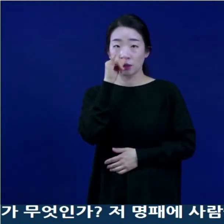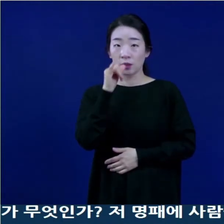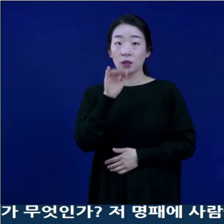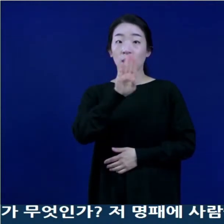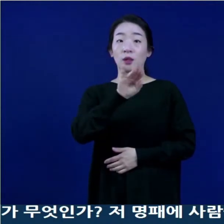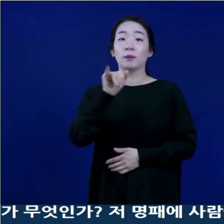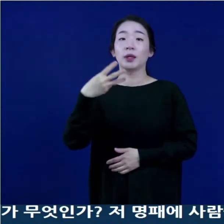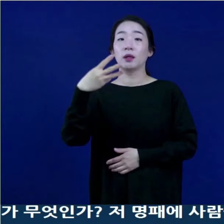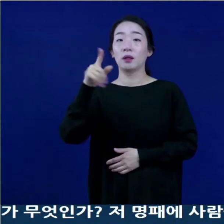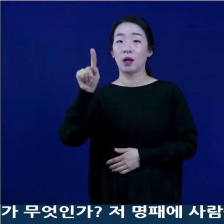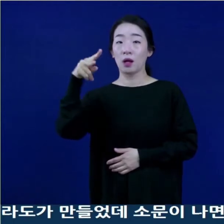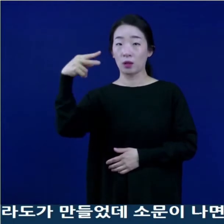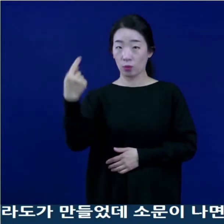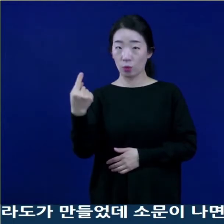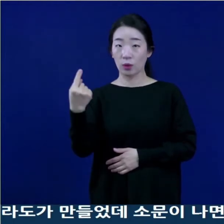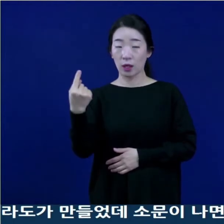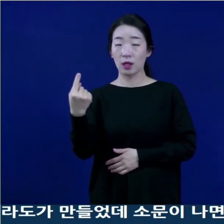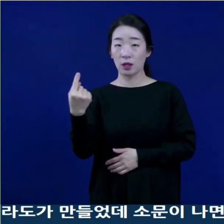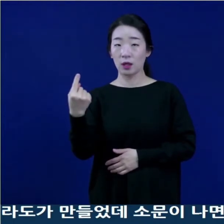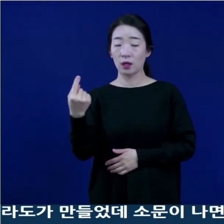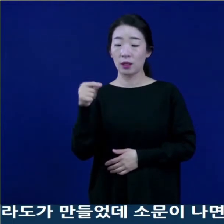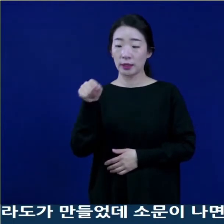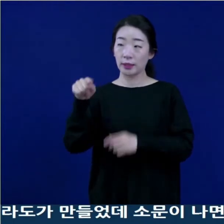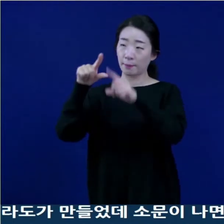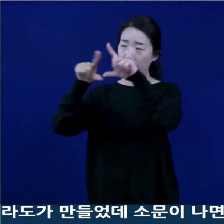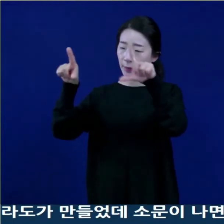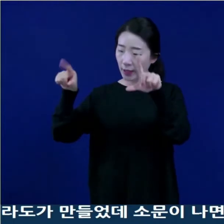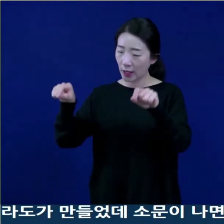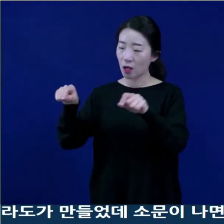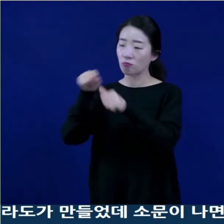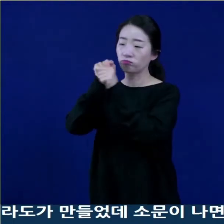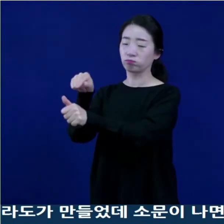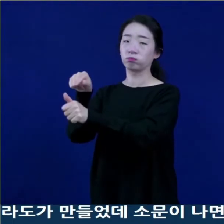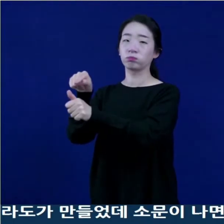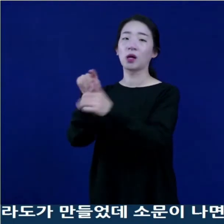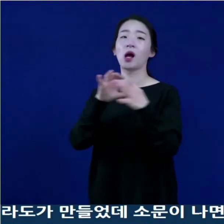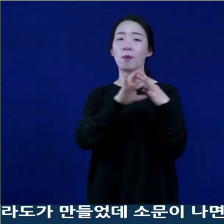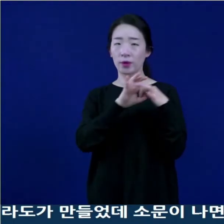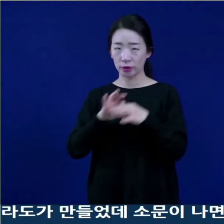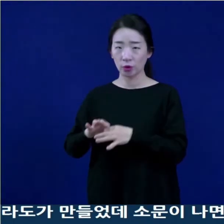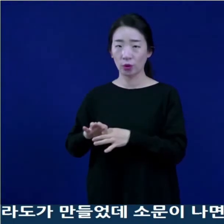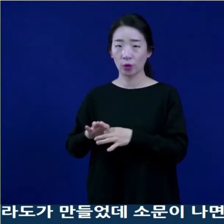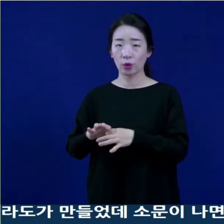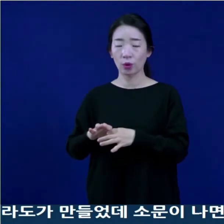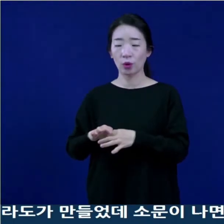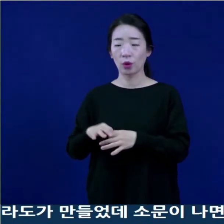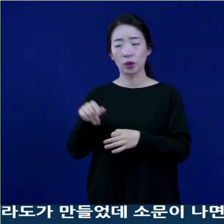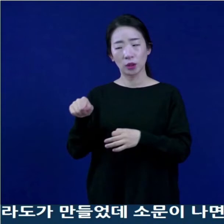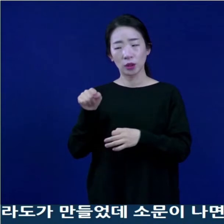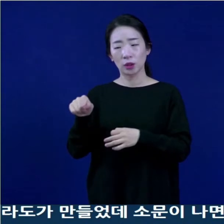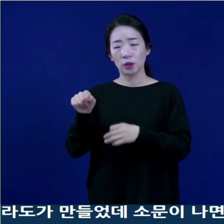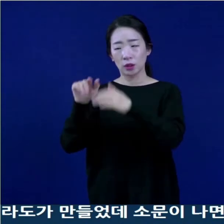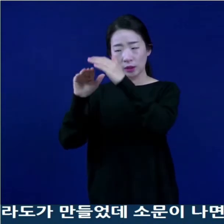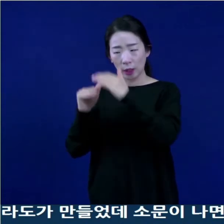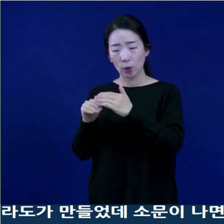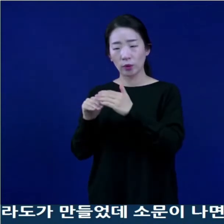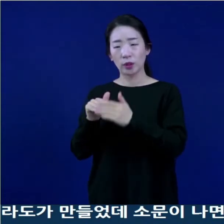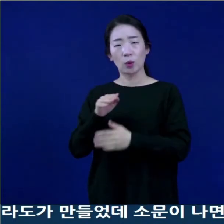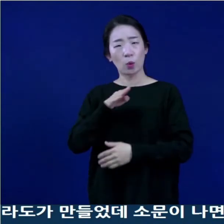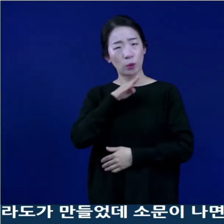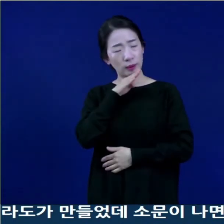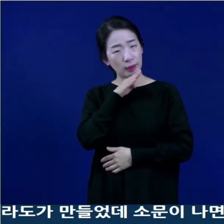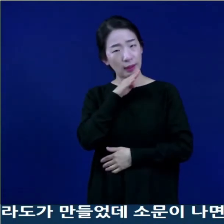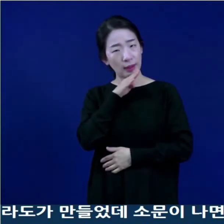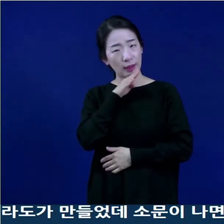빌라도가 이 패를 쓰면서 그 패 내용이 다 옳다고 자기가 믿고